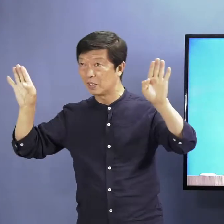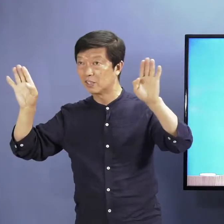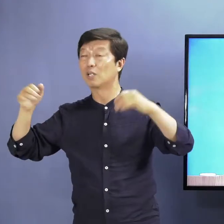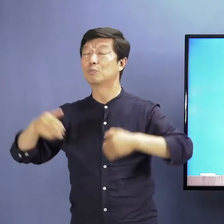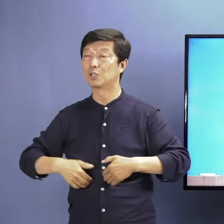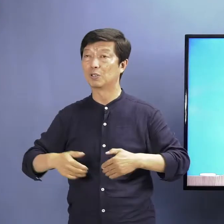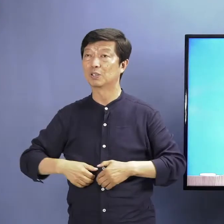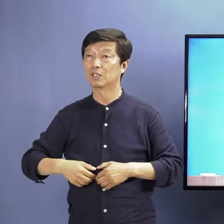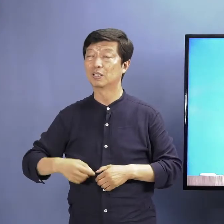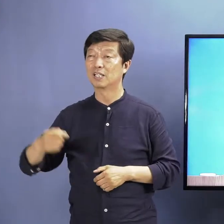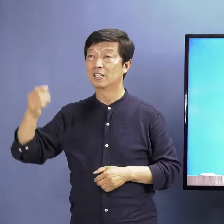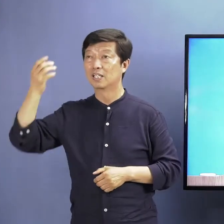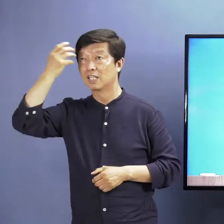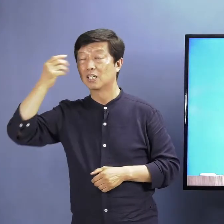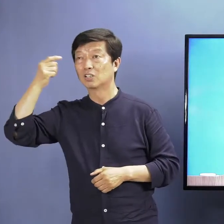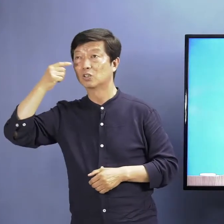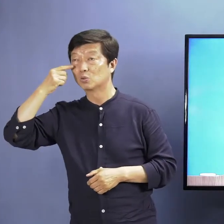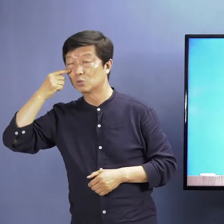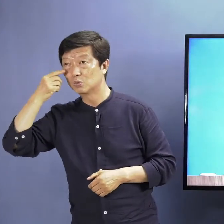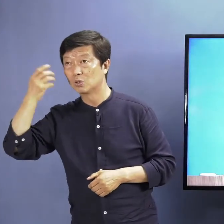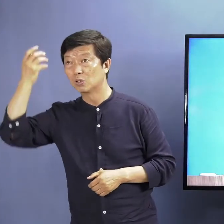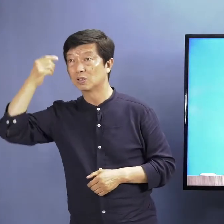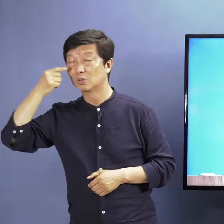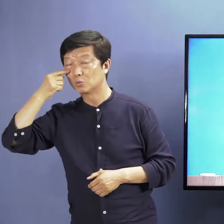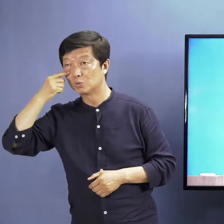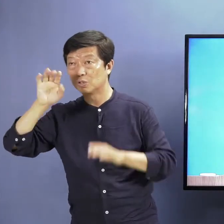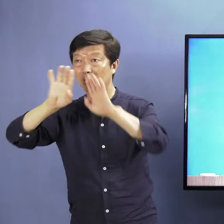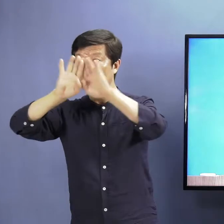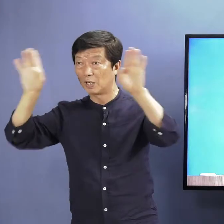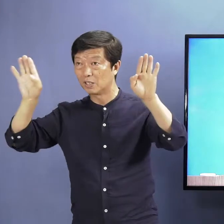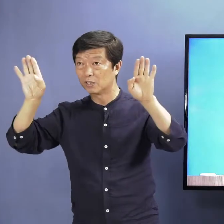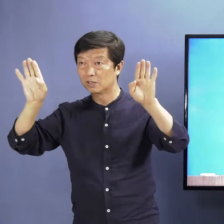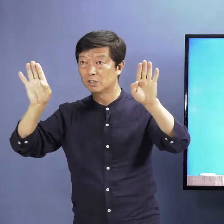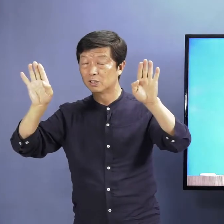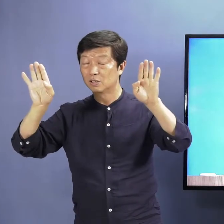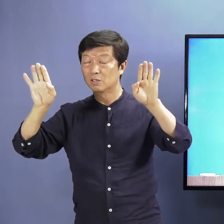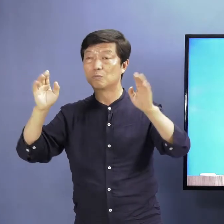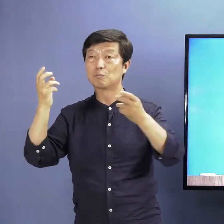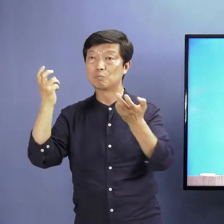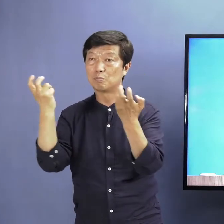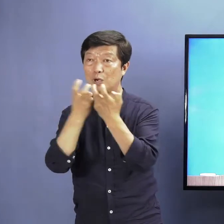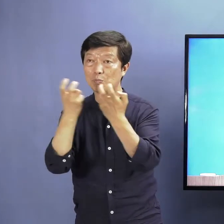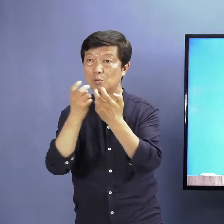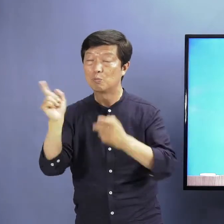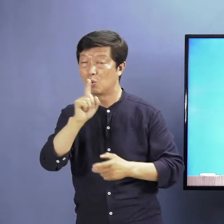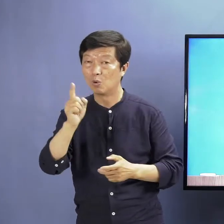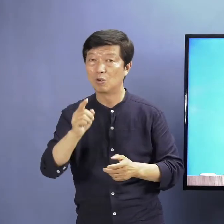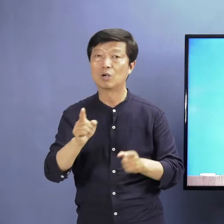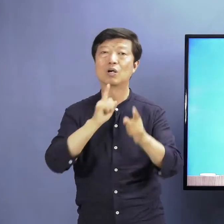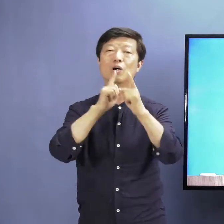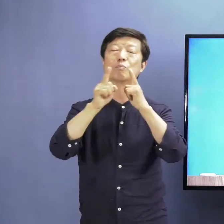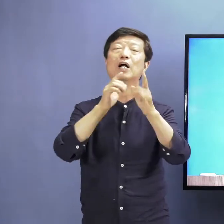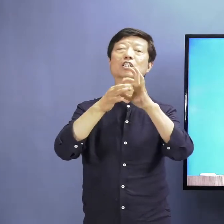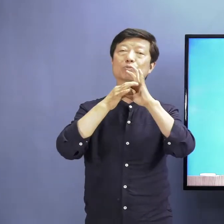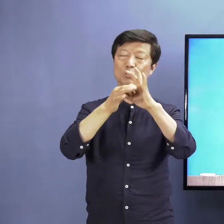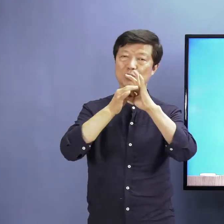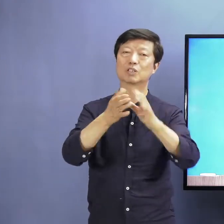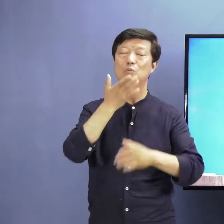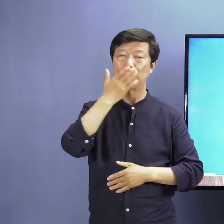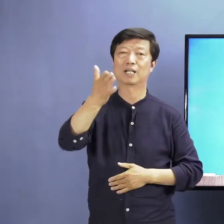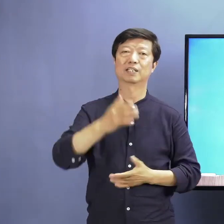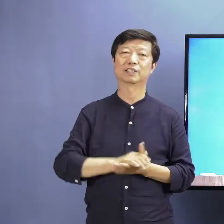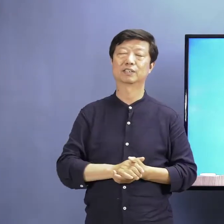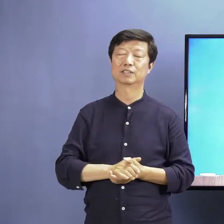눈이 밝아지는 것은요 뭘 통해 밝아집니까? 말씀을 통하여. 말씀을 통하여.